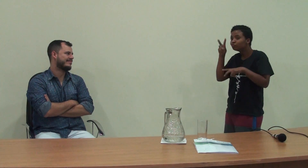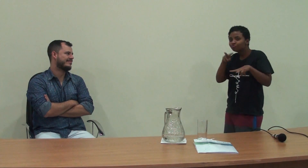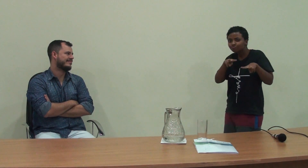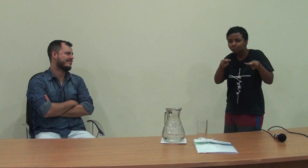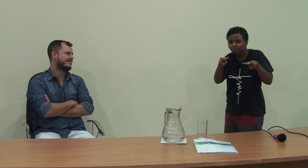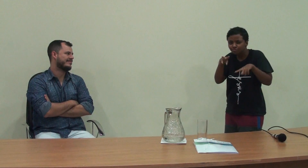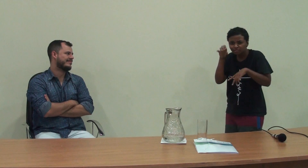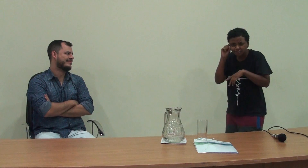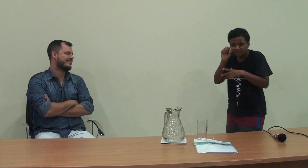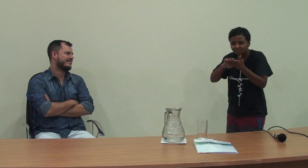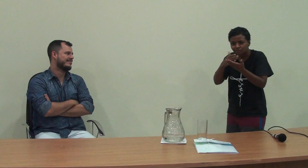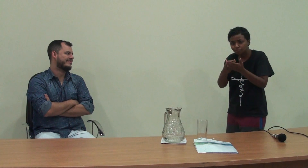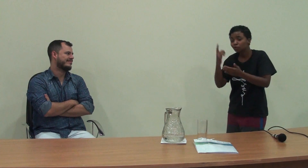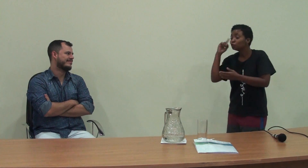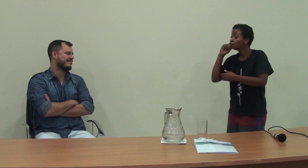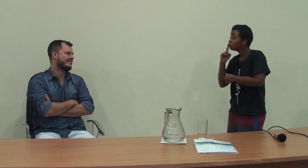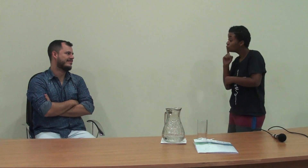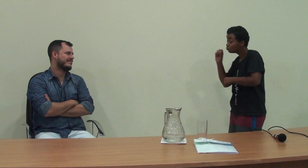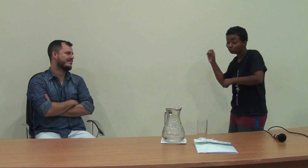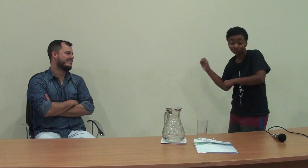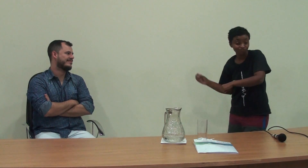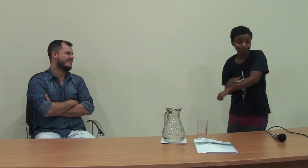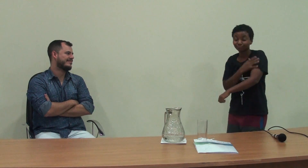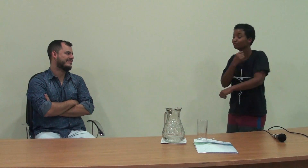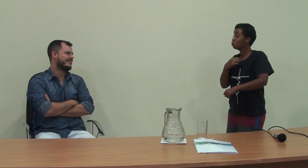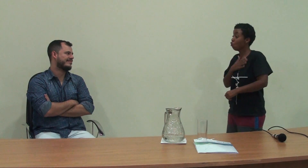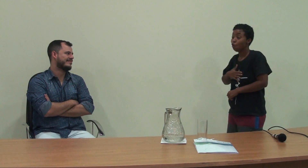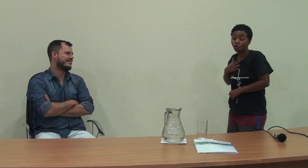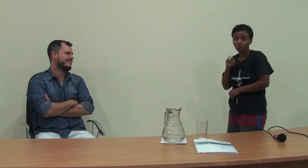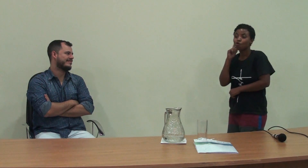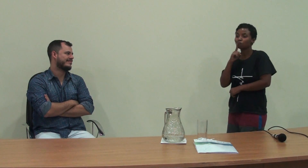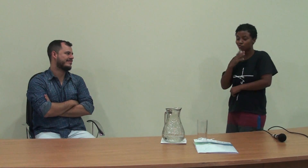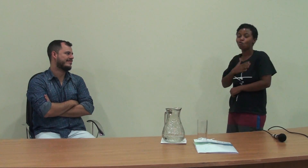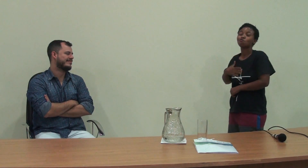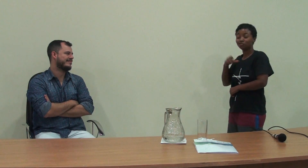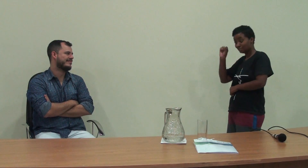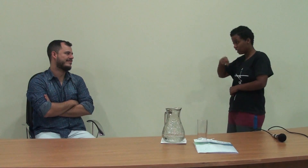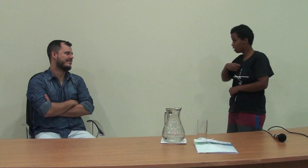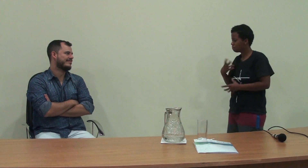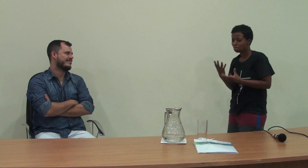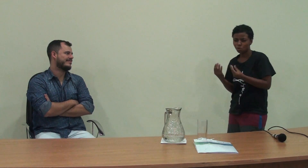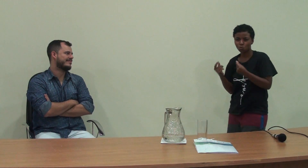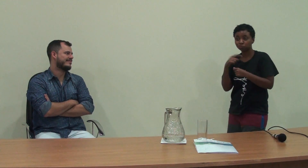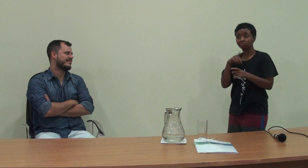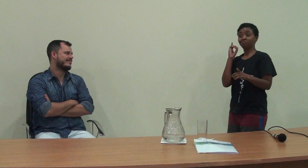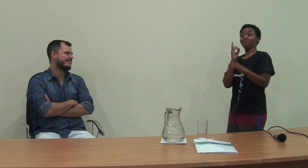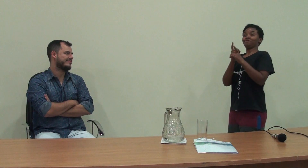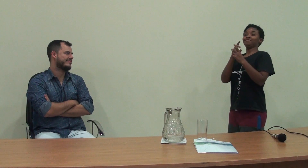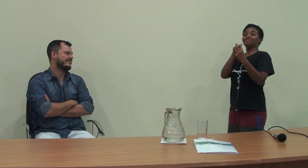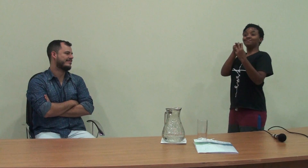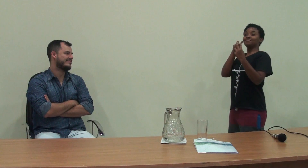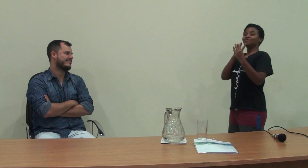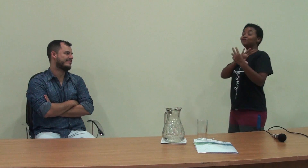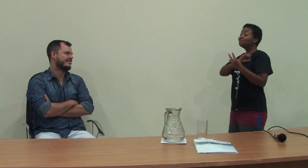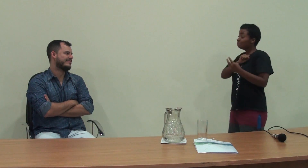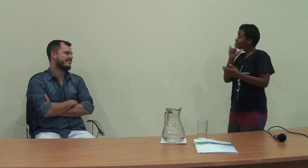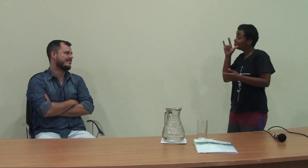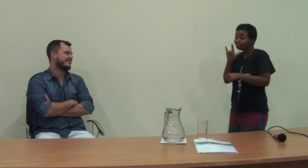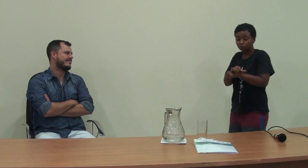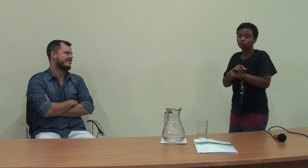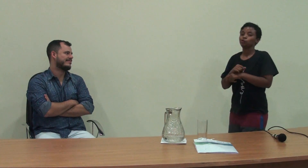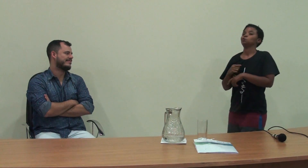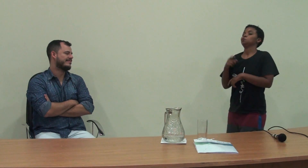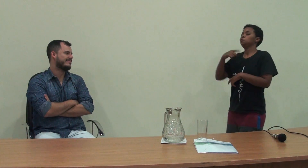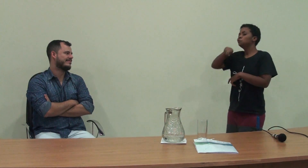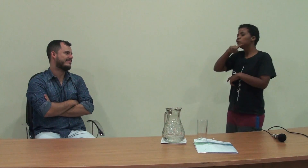Com o passar do tempo, vendo pessoas ouvintes, intérpretes novos chegando, e também outros surdos, esse contato